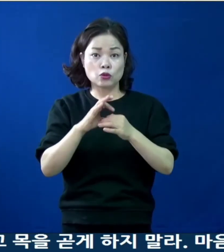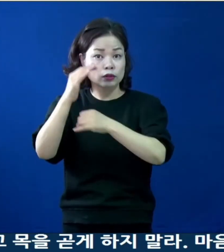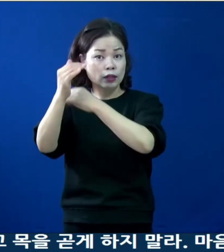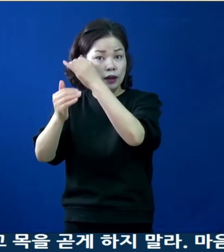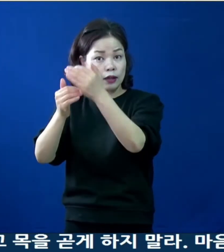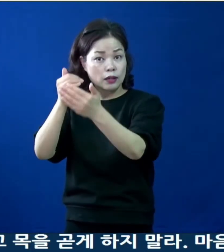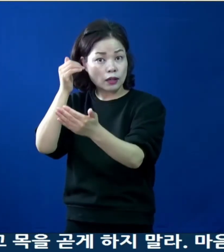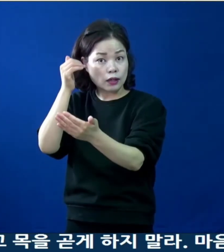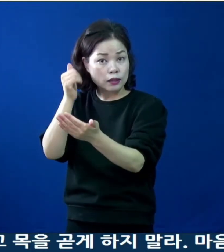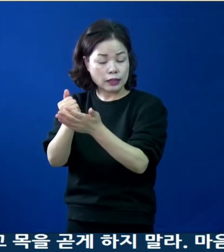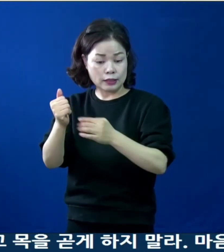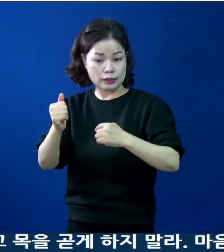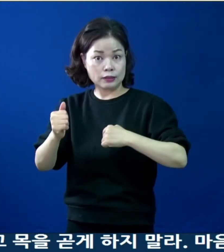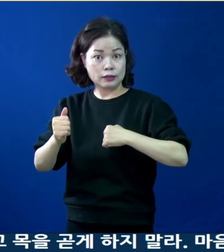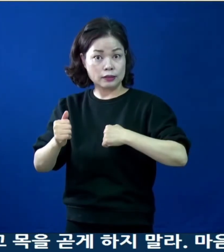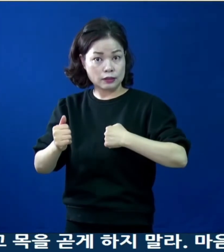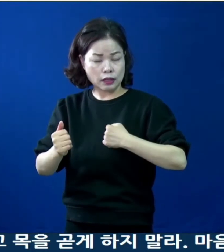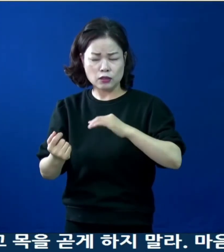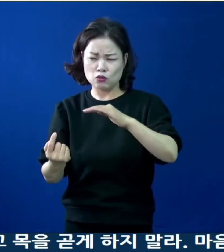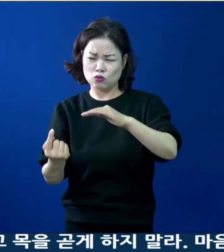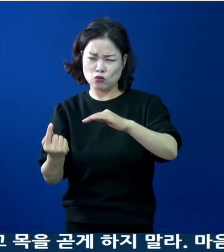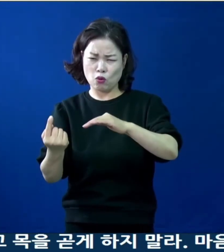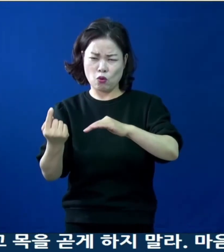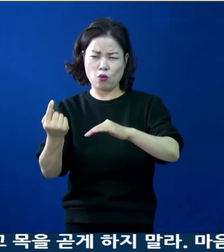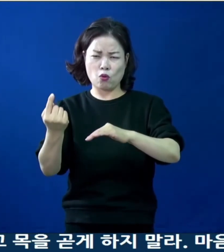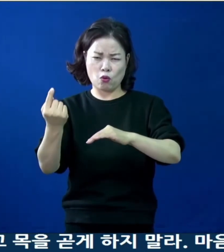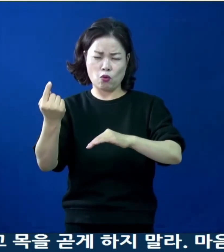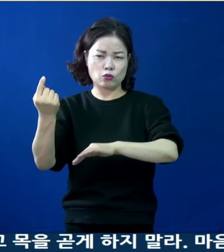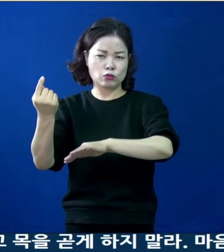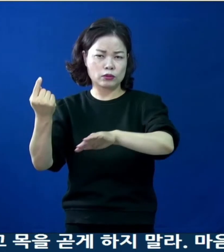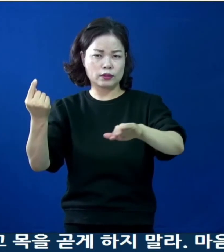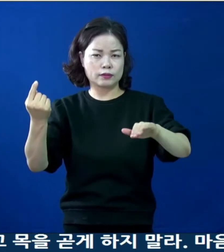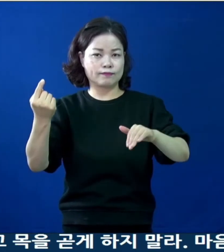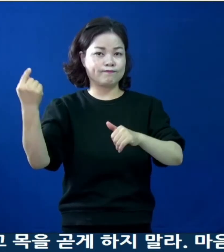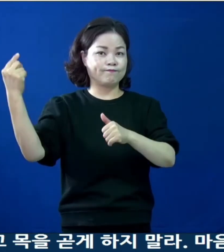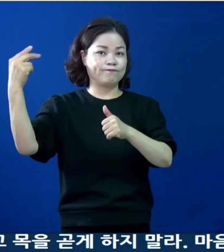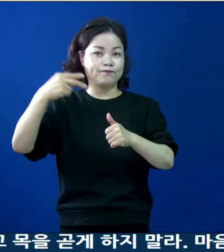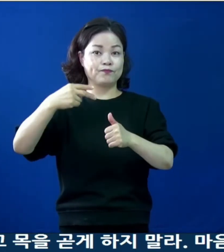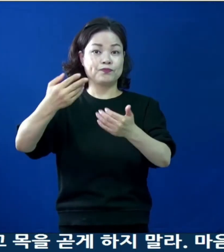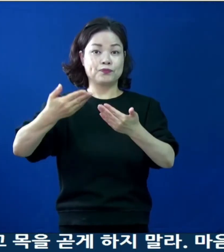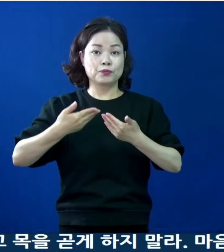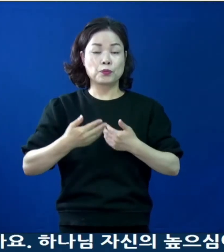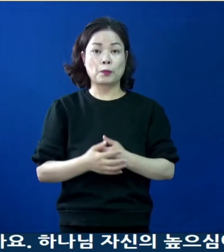하나님은 자신의 높으심을 우리에게 계시하십니다.